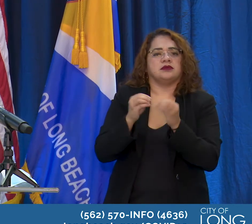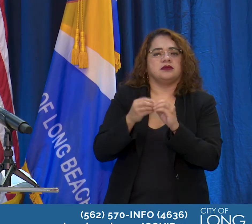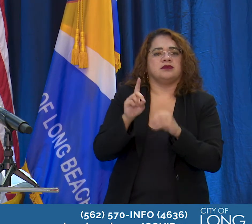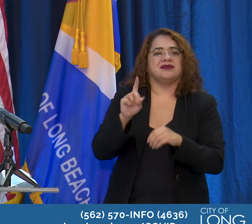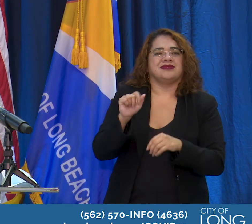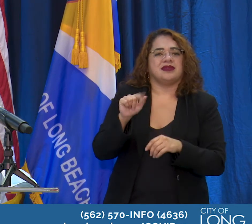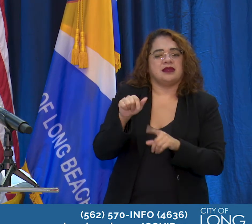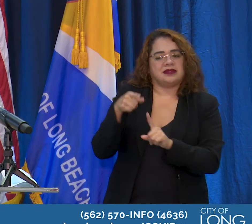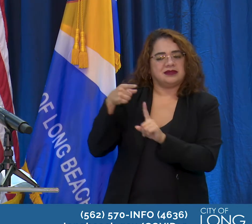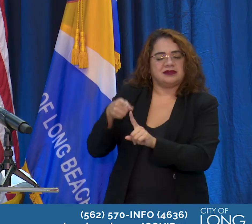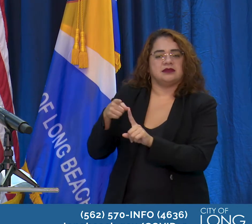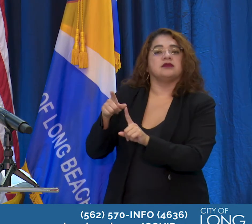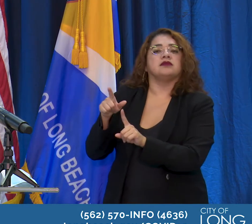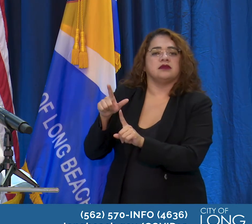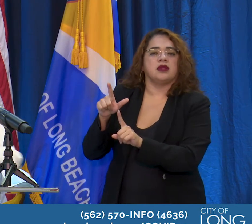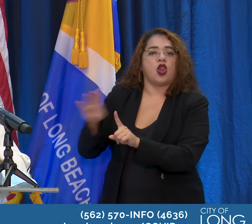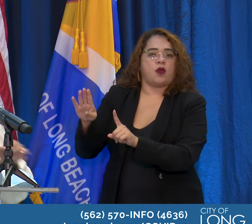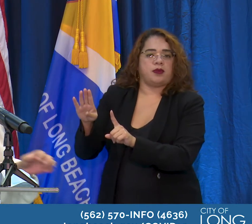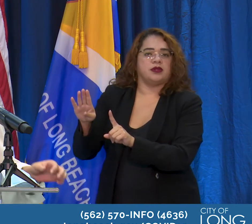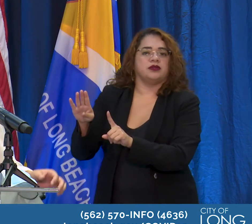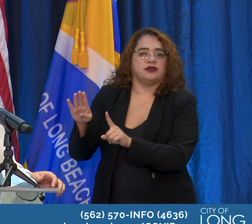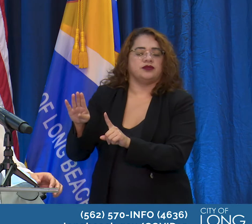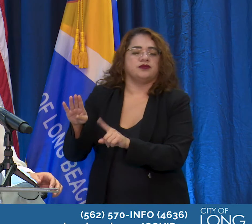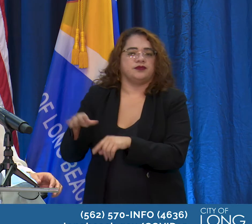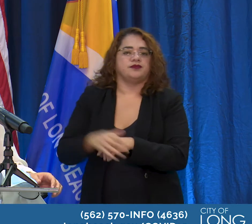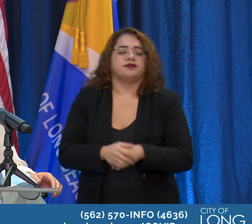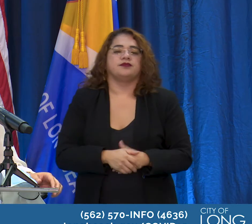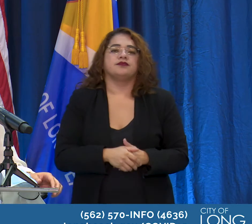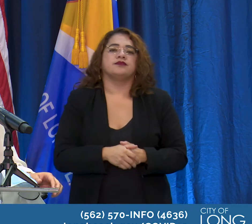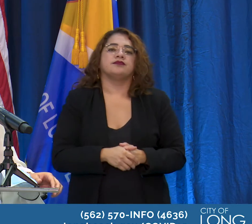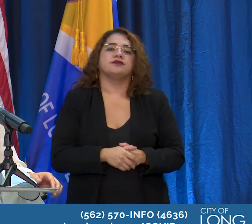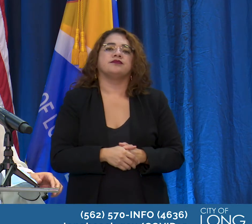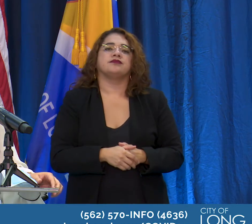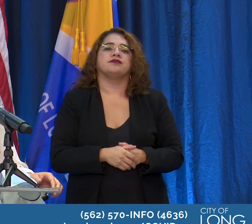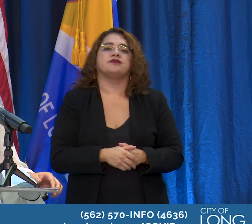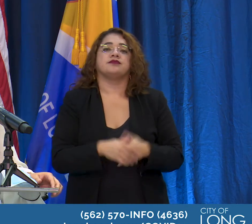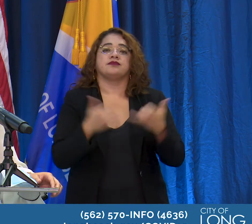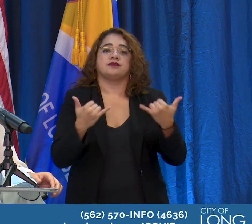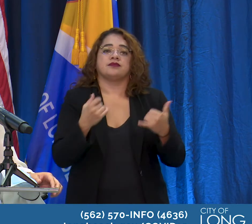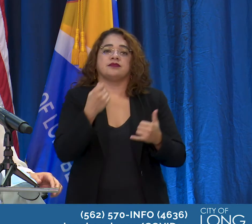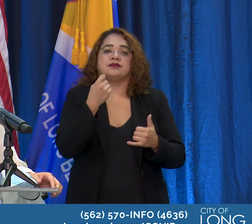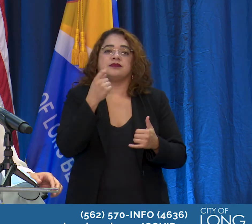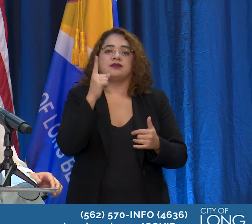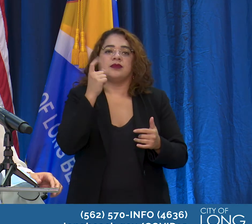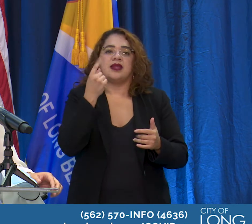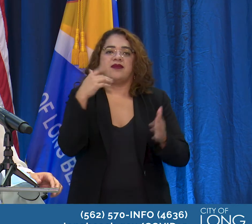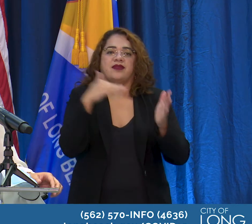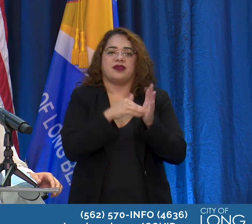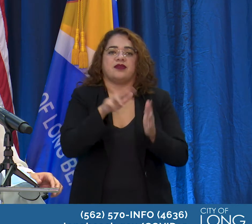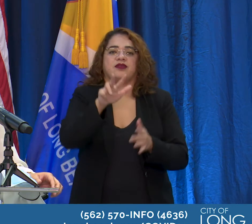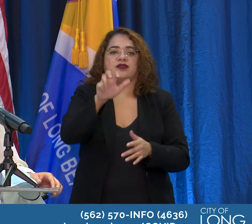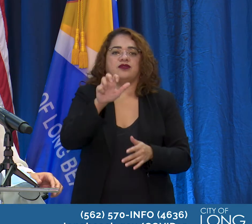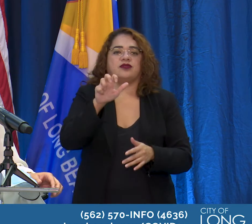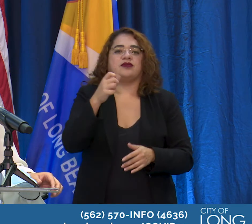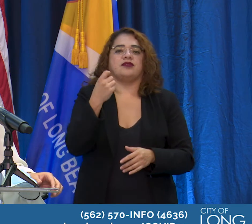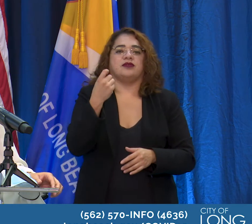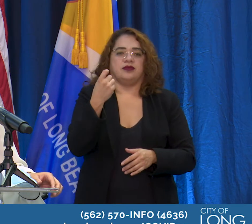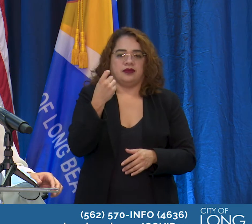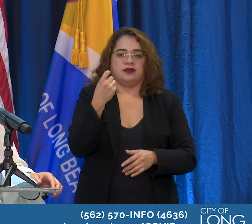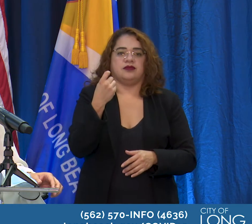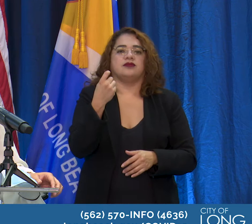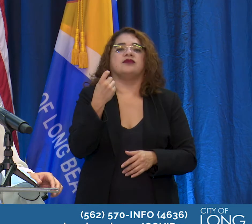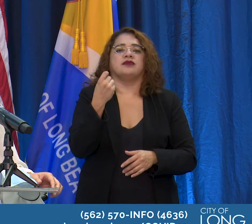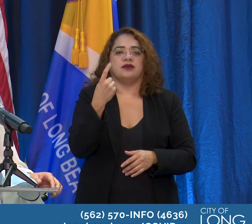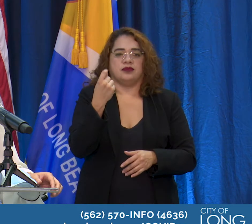pertenecen a la ciudad de Long Beach y también al condado. Hasta la fecha, 11,311 residentes han dado positivo